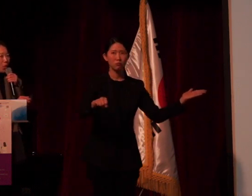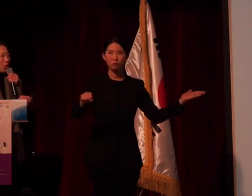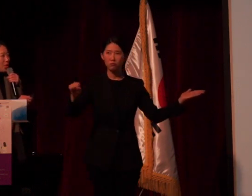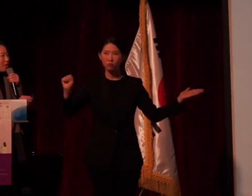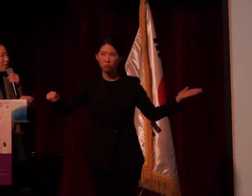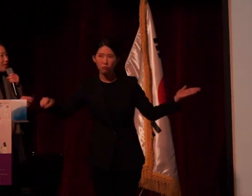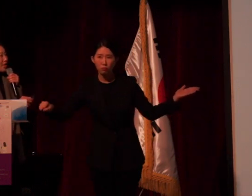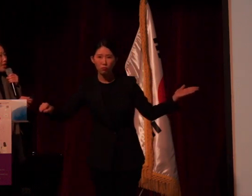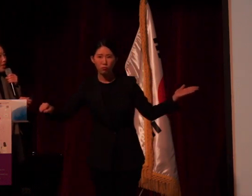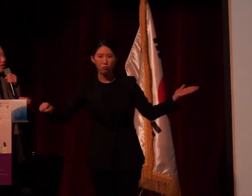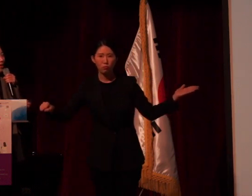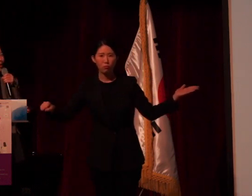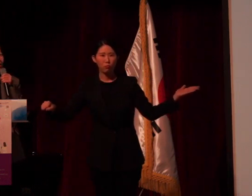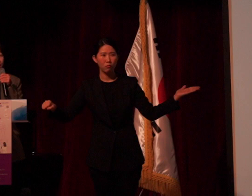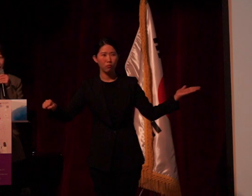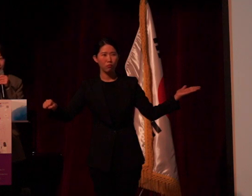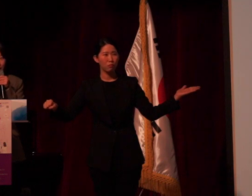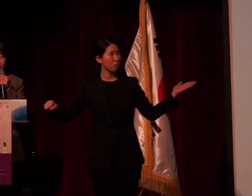통통,